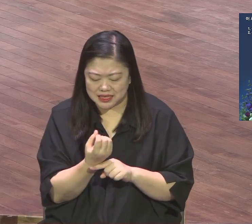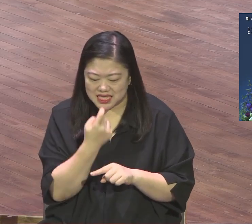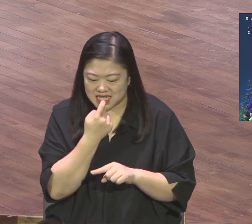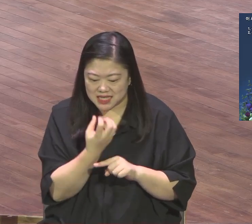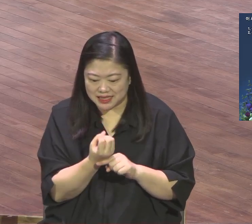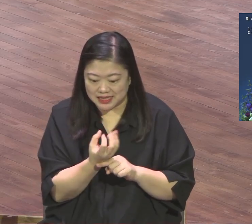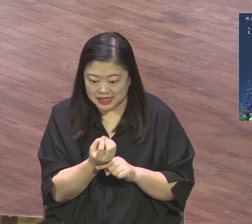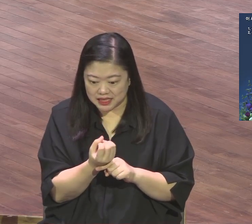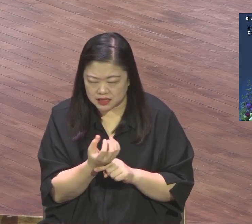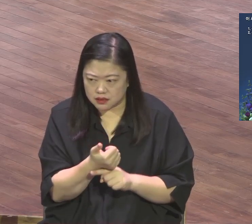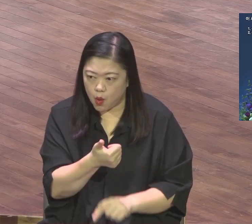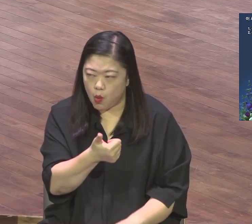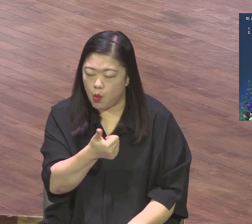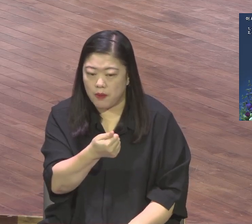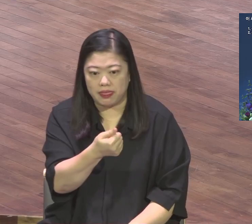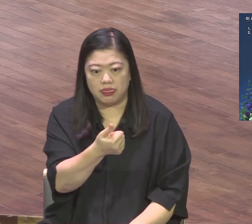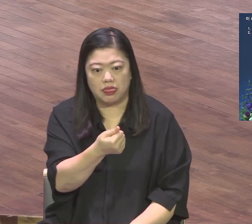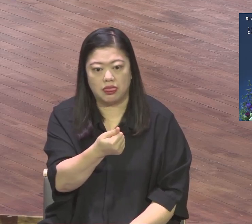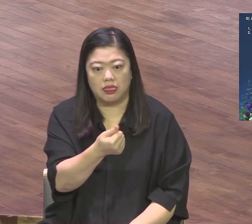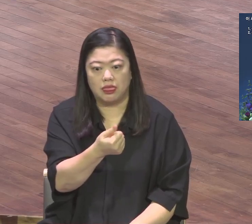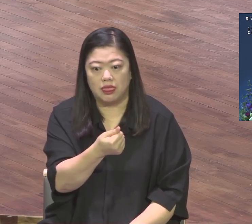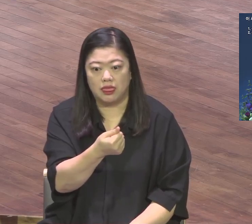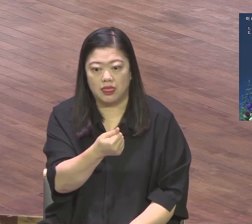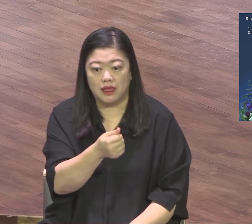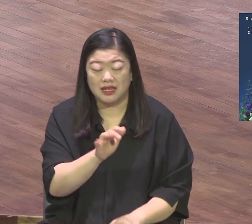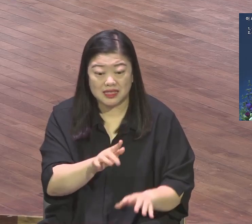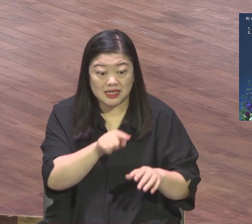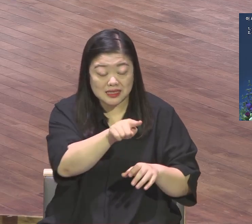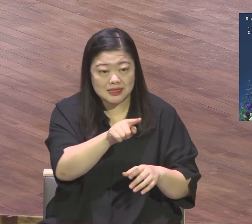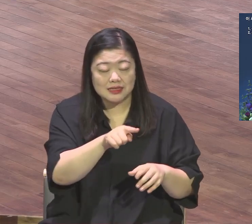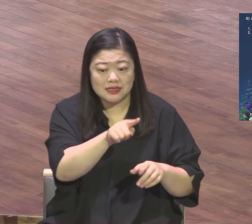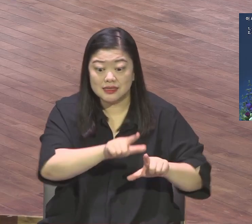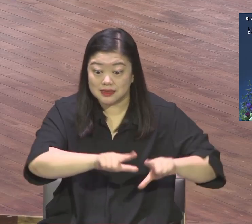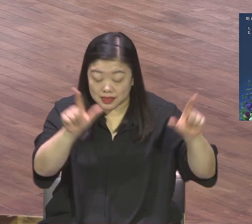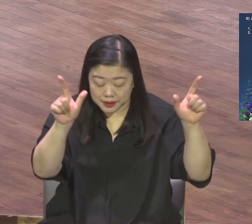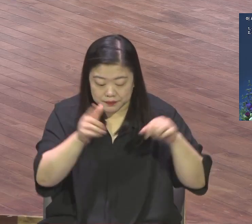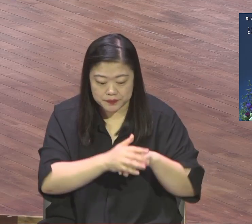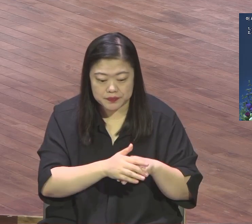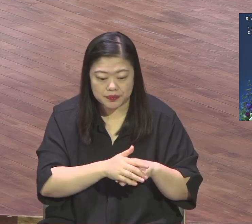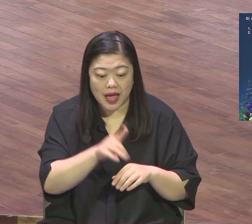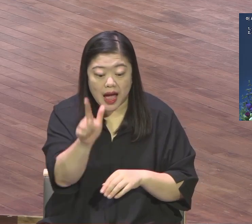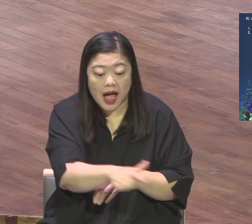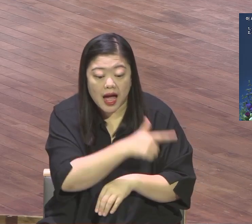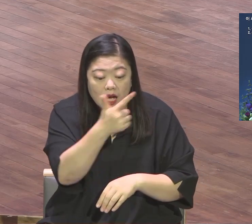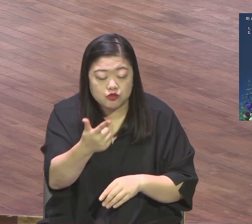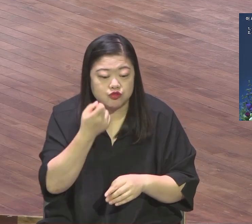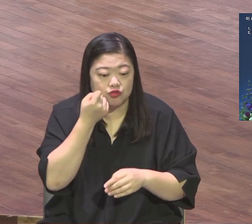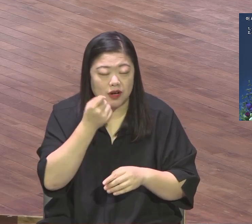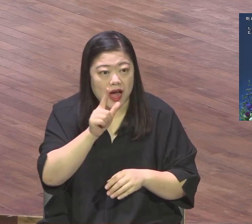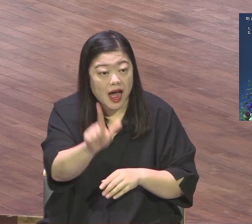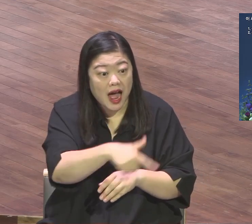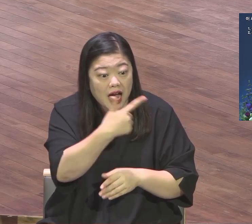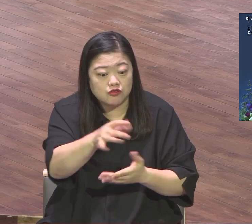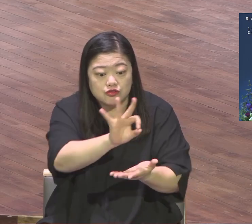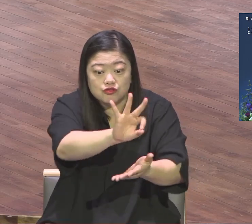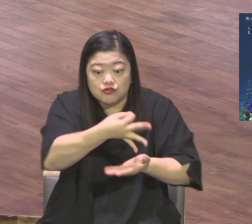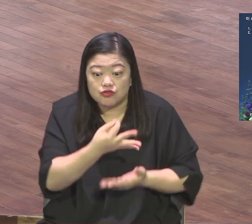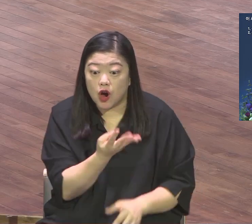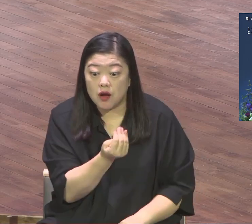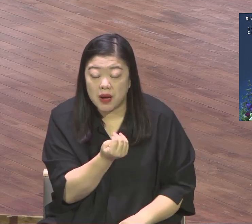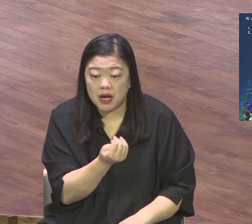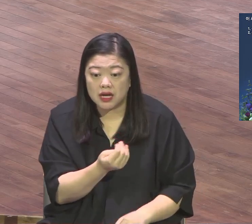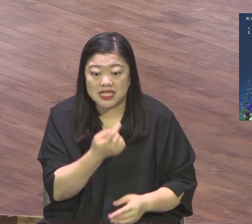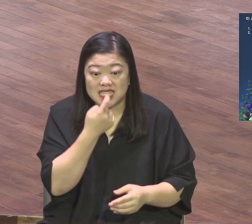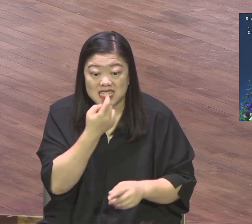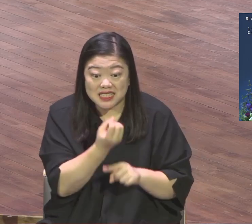일 은 한 개, 은 한 개. 요즘 환산하면요 우리 요즘 하루 품값을 5만 원만